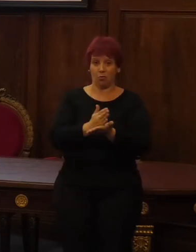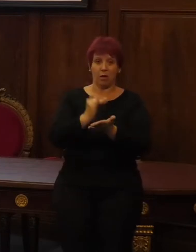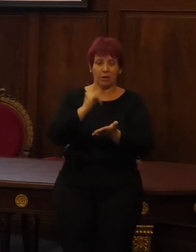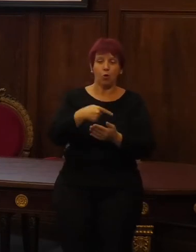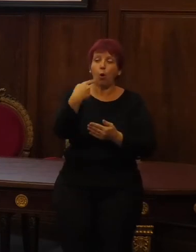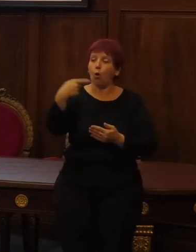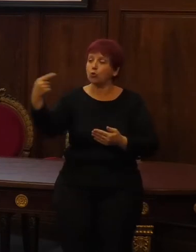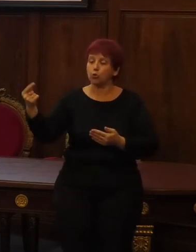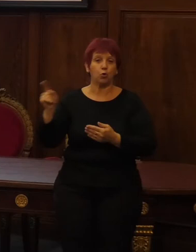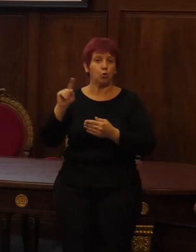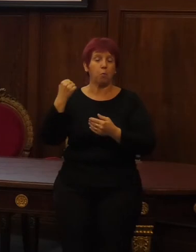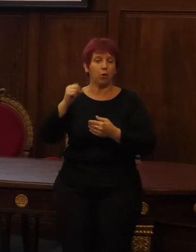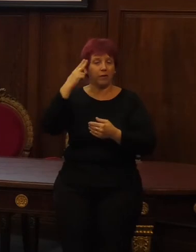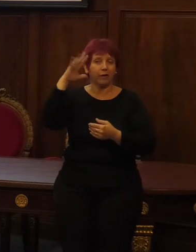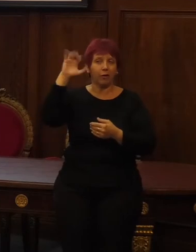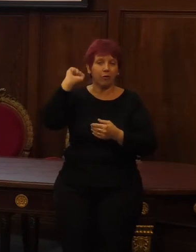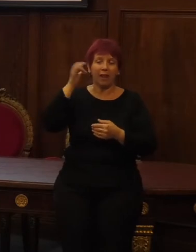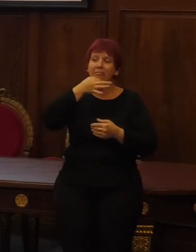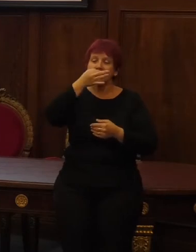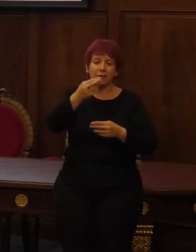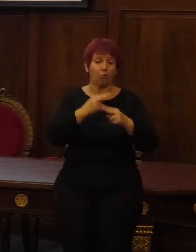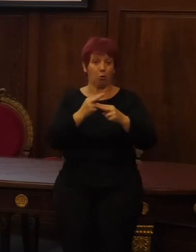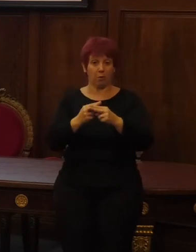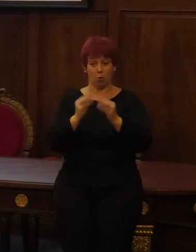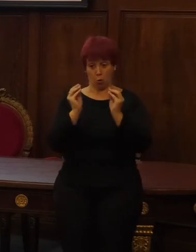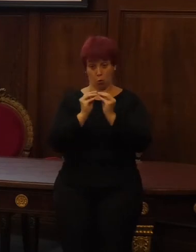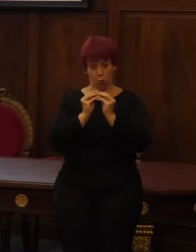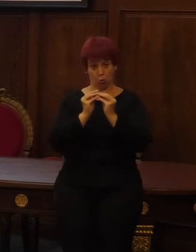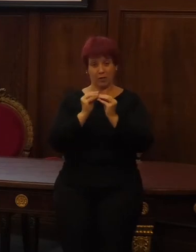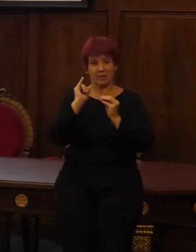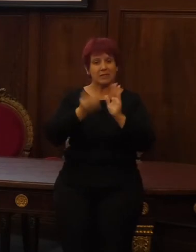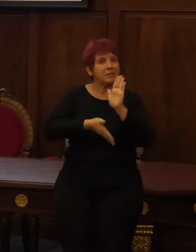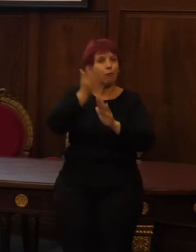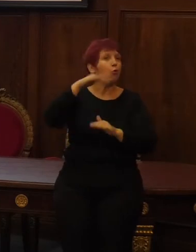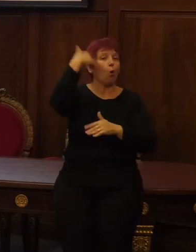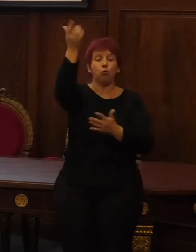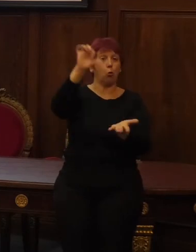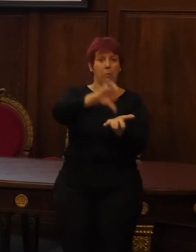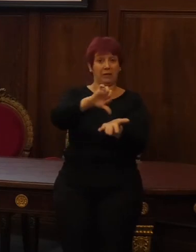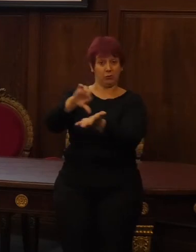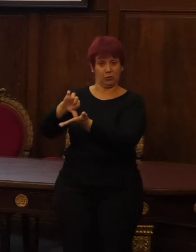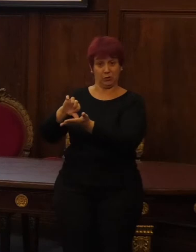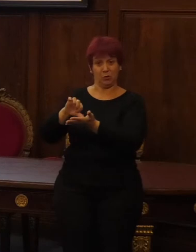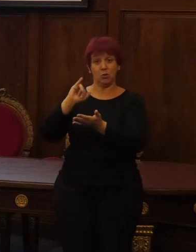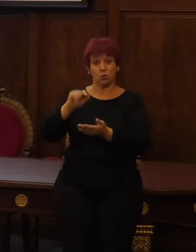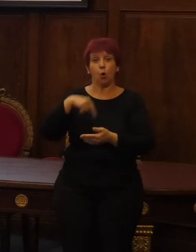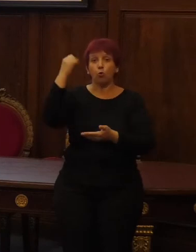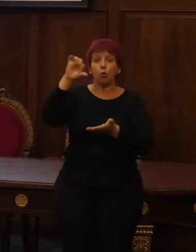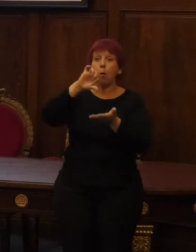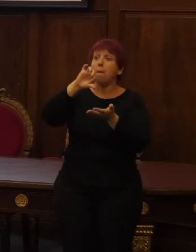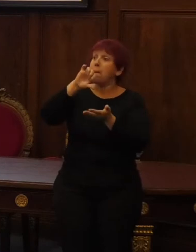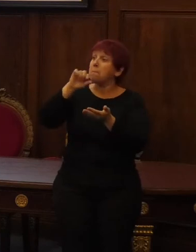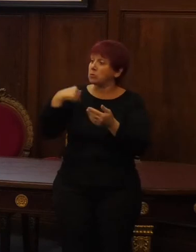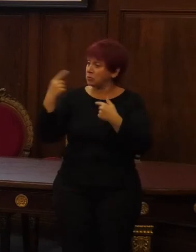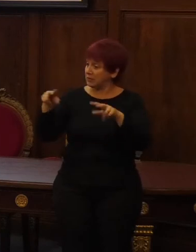otros que ahora no puedo traer. O a los compañeros desexiliados que están acá, a los compañeros restituidos